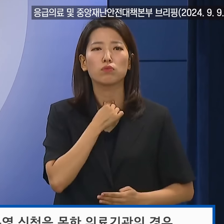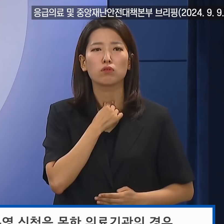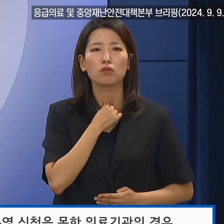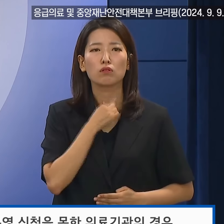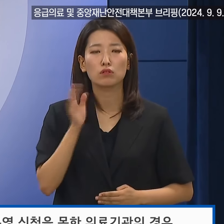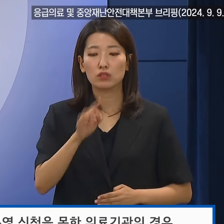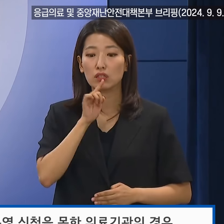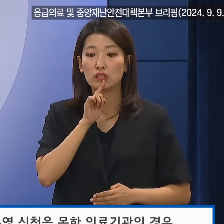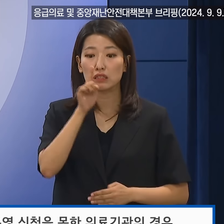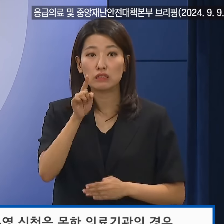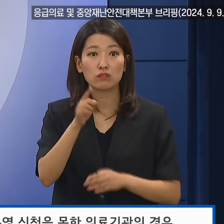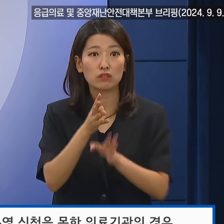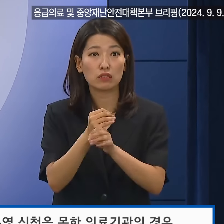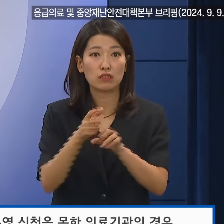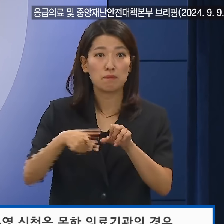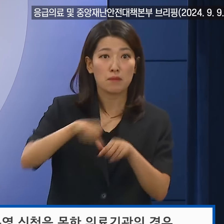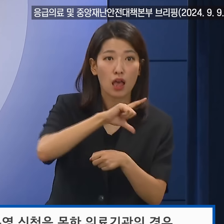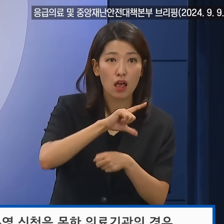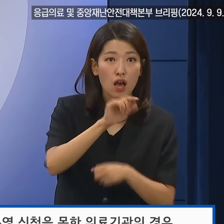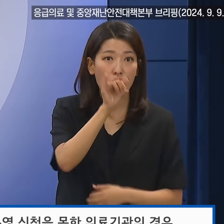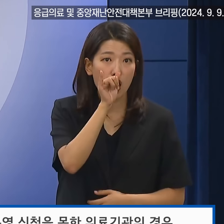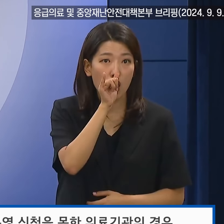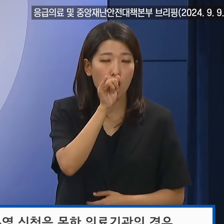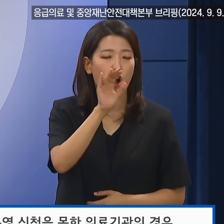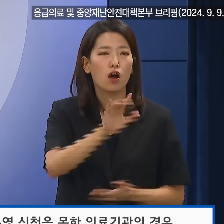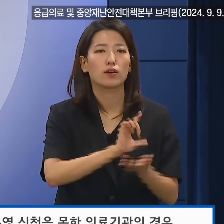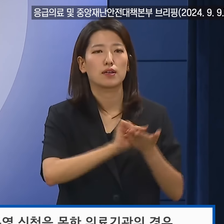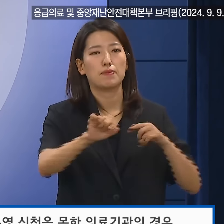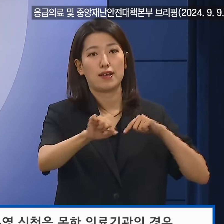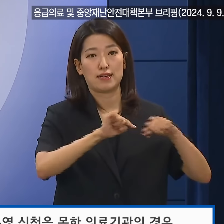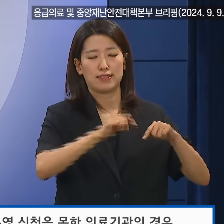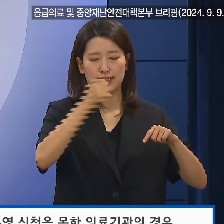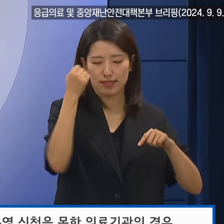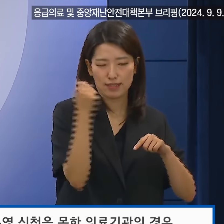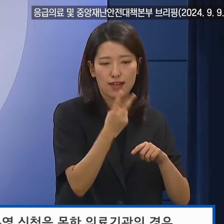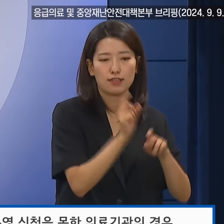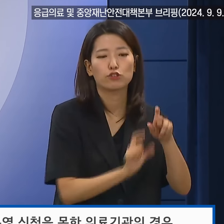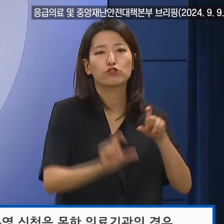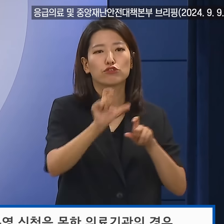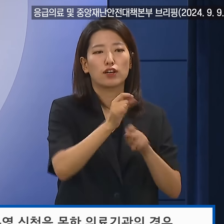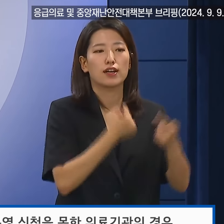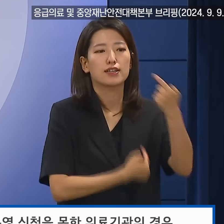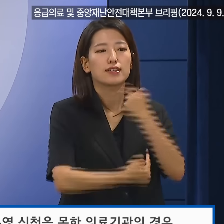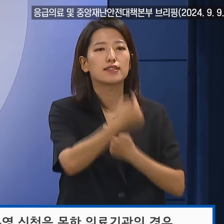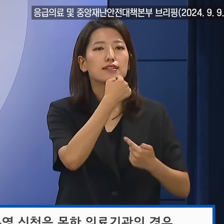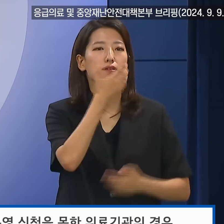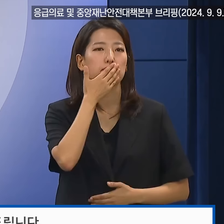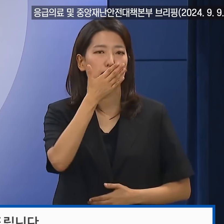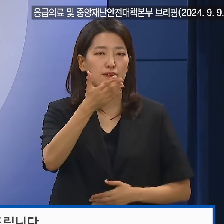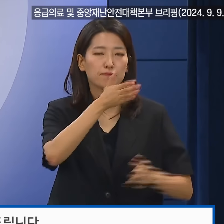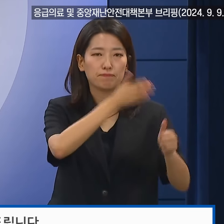못한 의료기관의 경우 지자체를 통해 추가 신청해 주시기